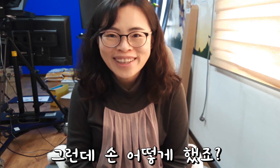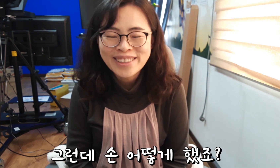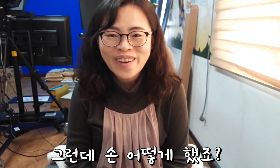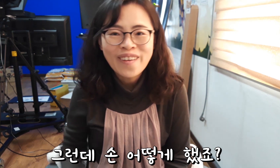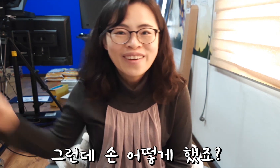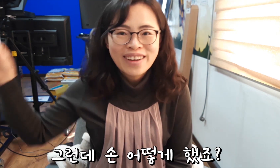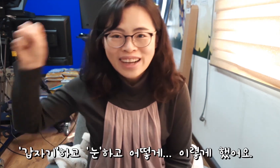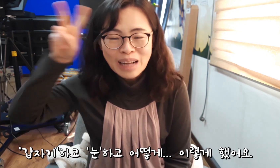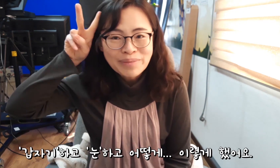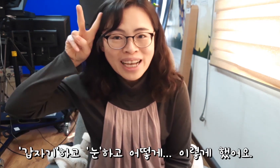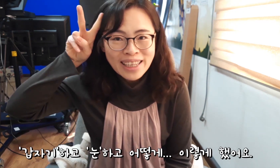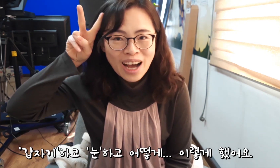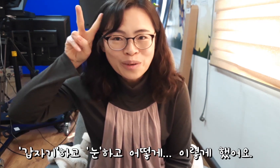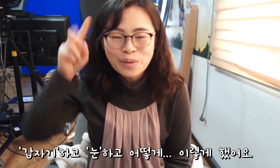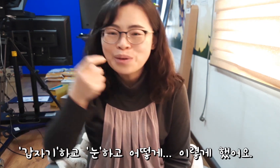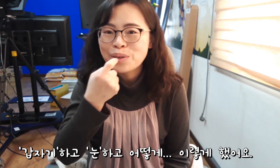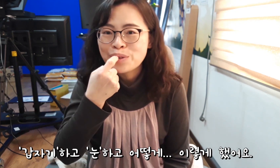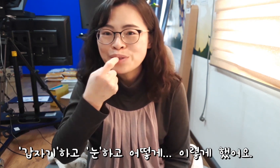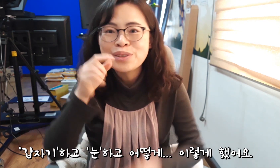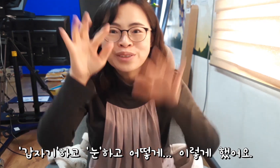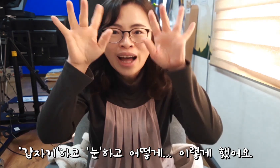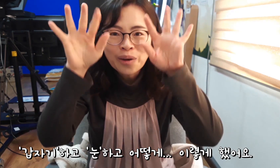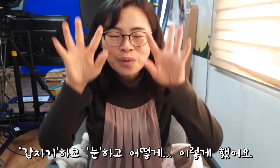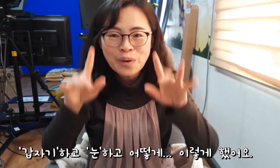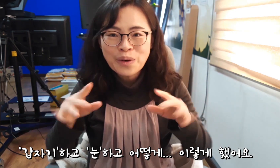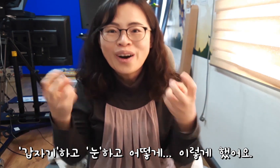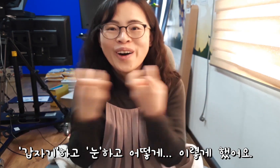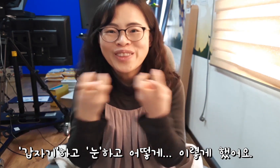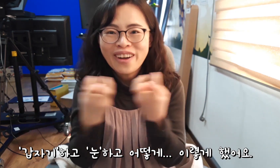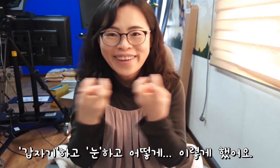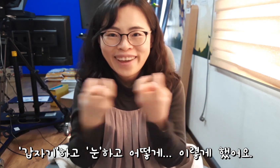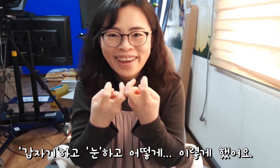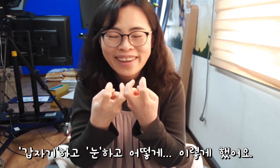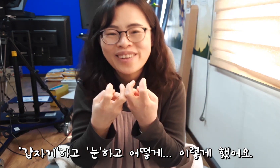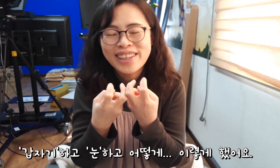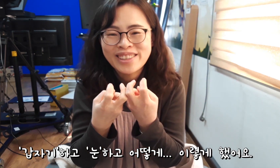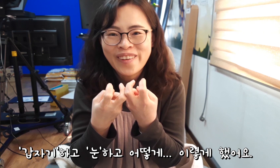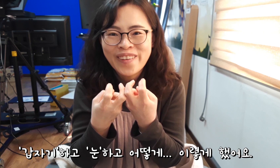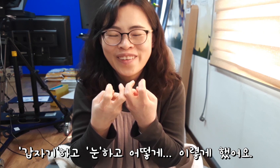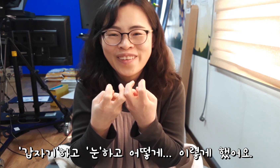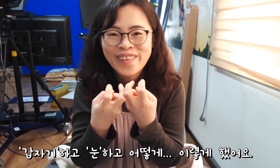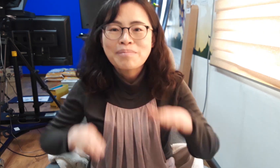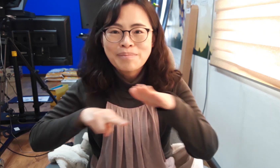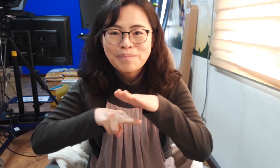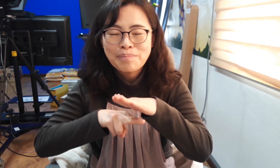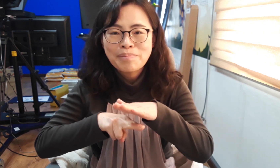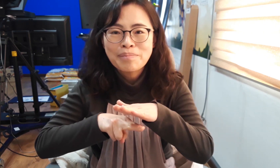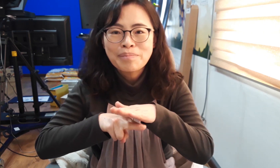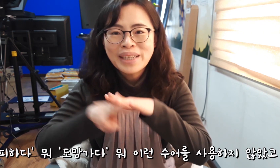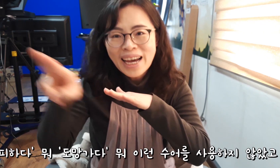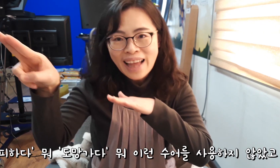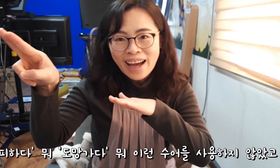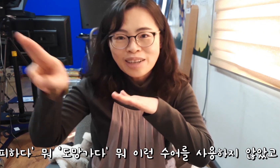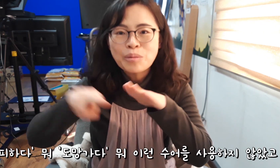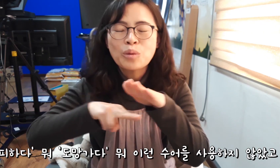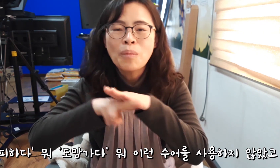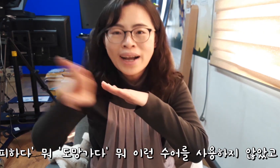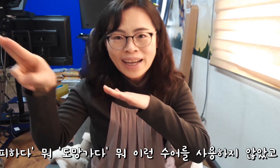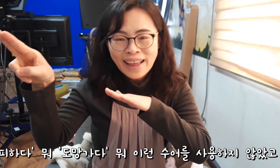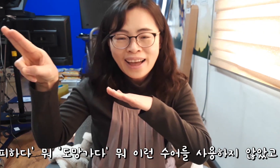했죠? 갑자기 하고 눈하고 어떻게 이렇게 했어요. 피하다, 뭐 도망가다,